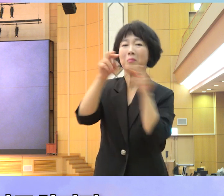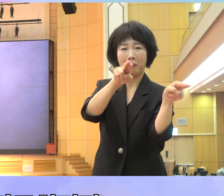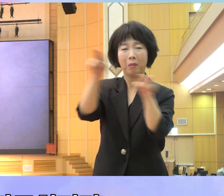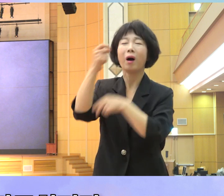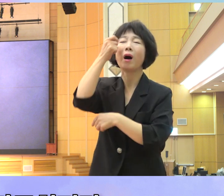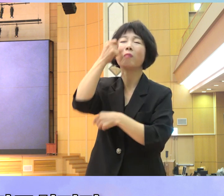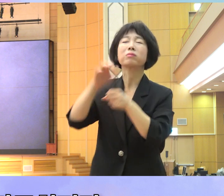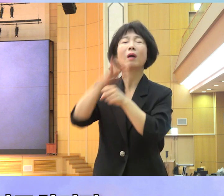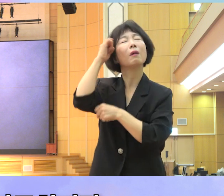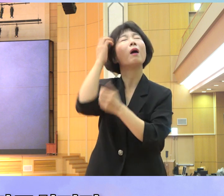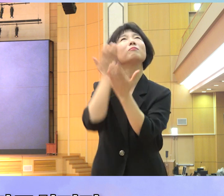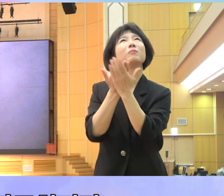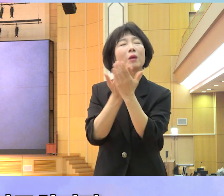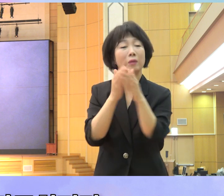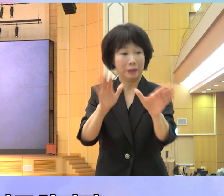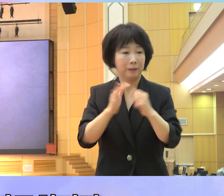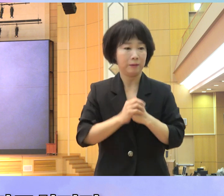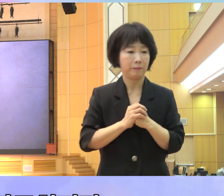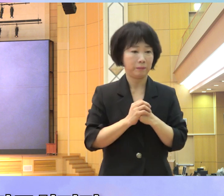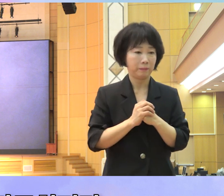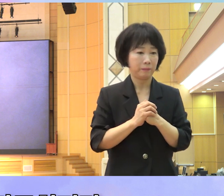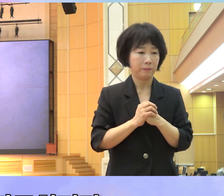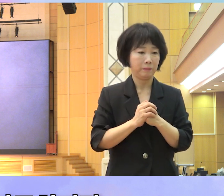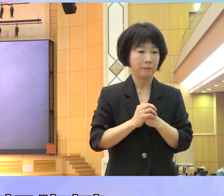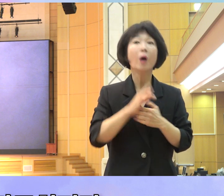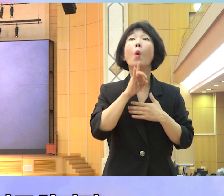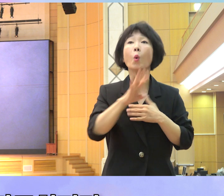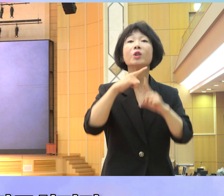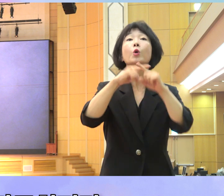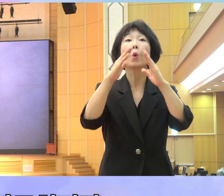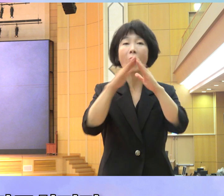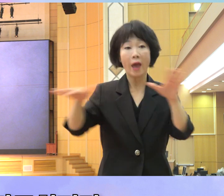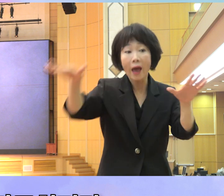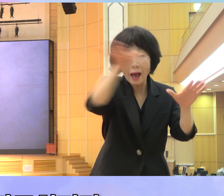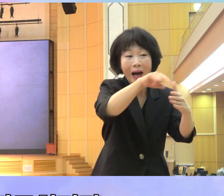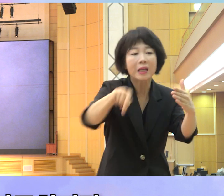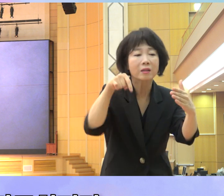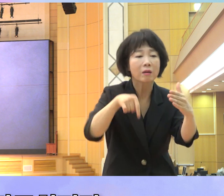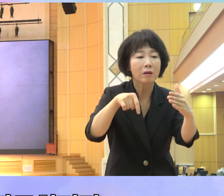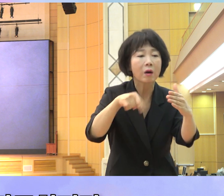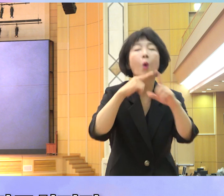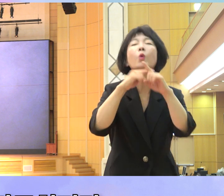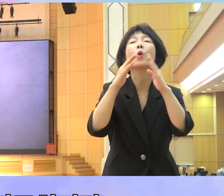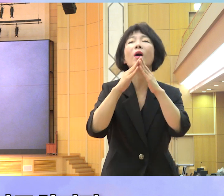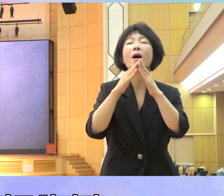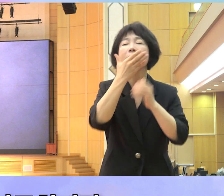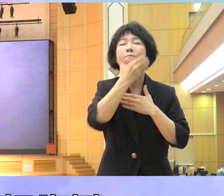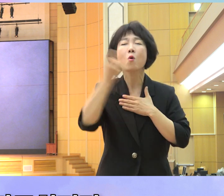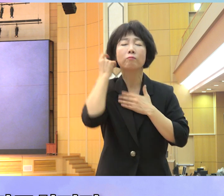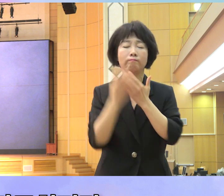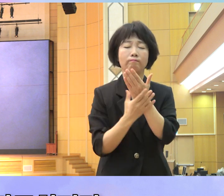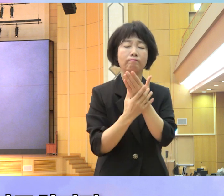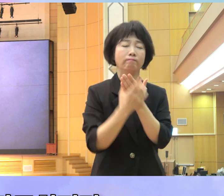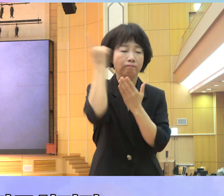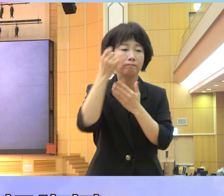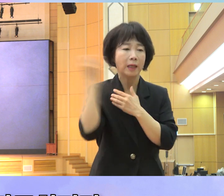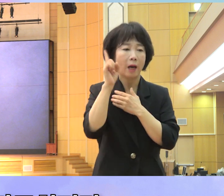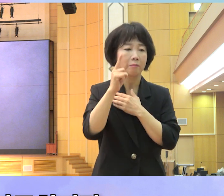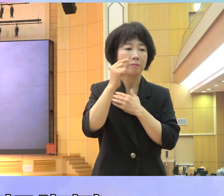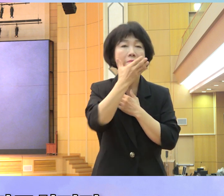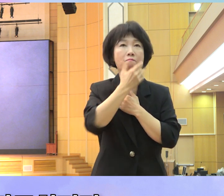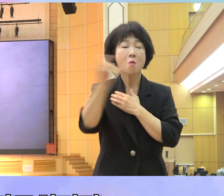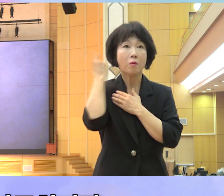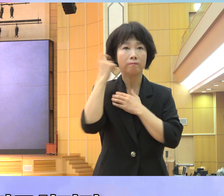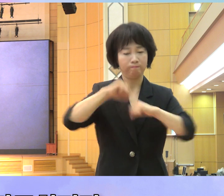여겨 주시옵소서. 이를 극복한 것은 오직 교회밖에 없는 줄 믿습니다. 교회가 복음으로 하나 되고 다시 한번